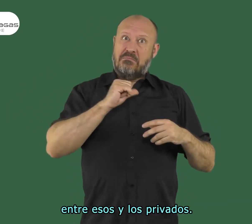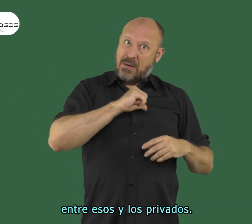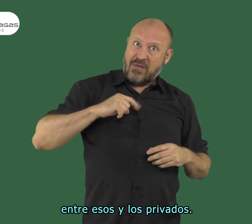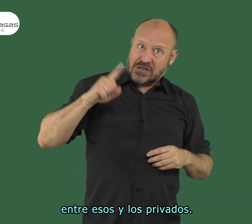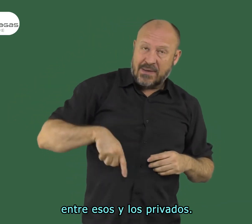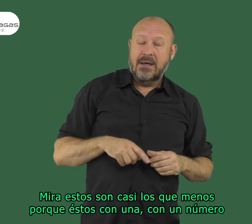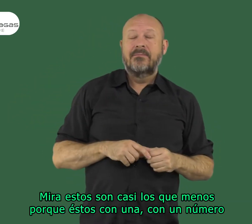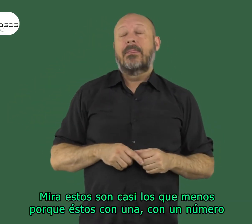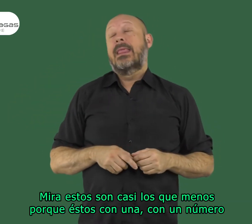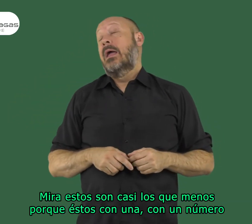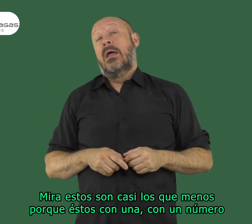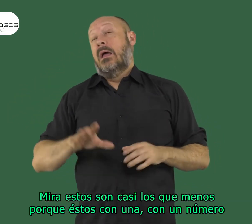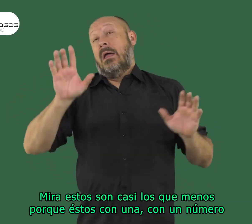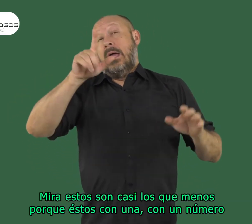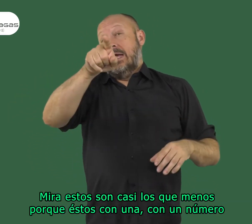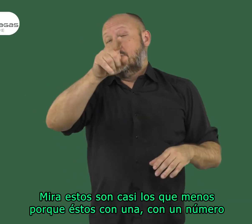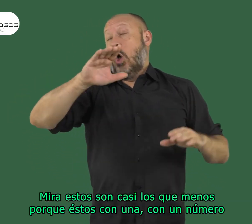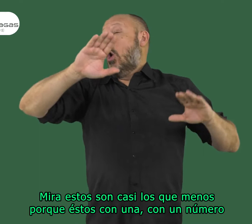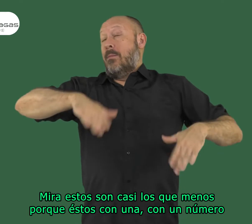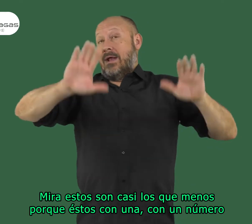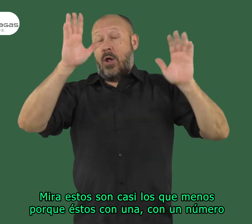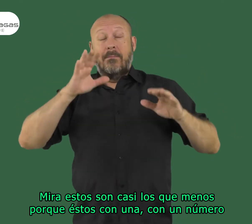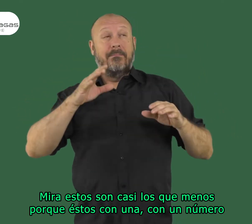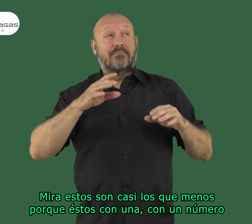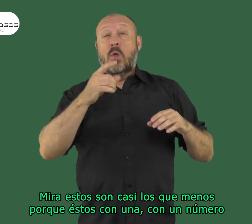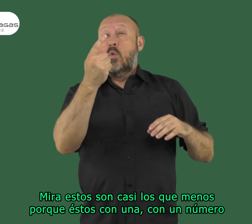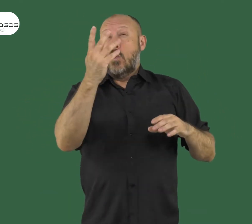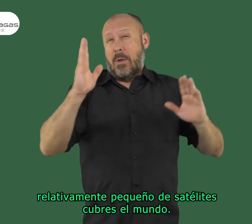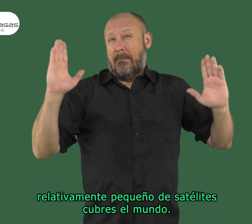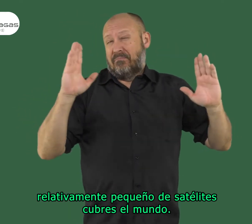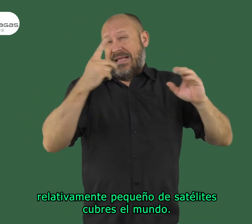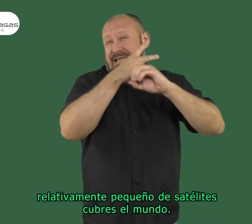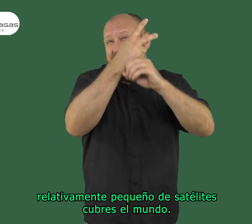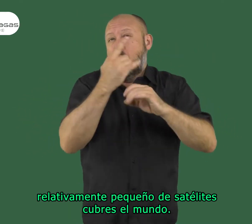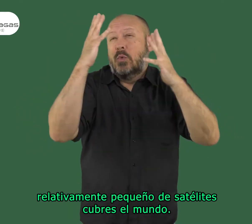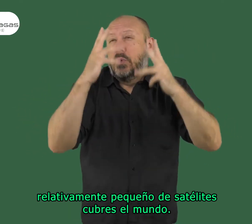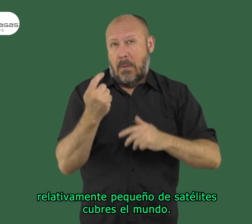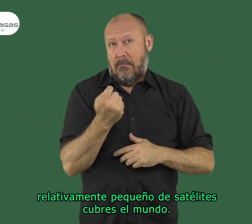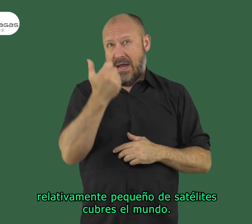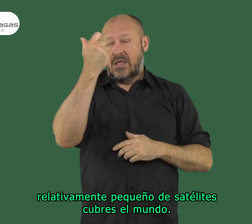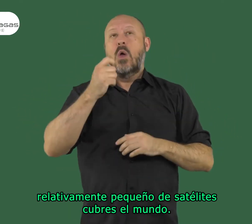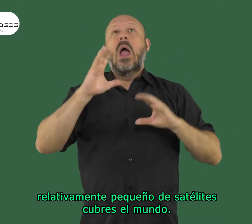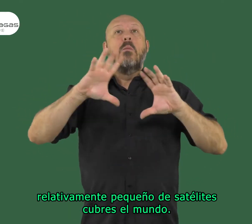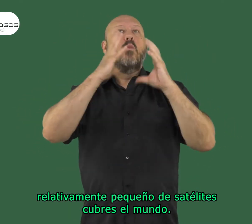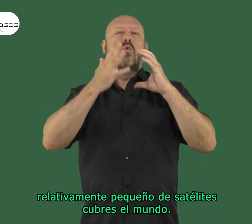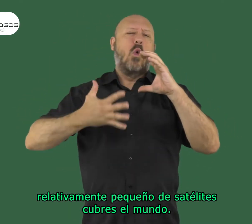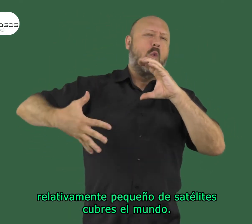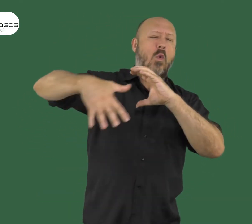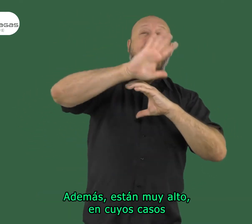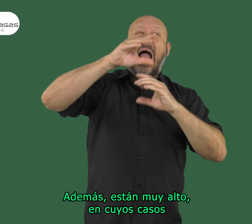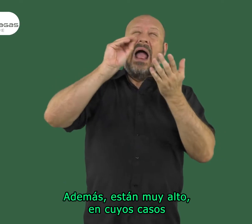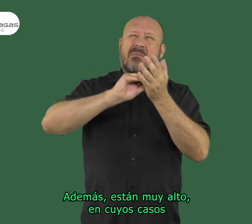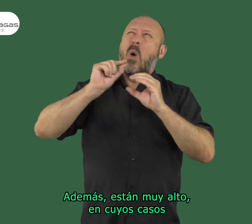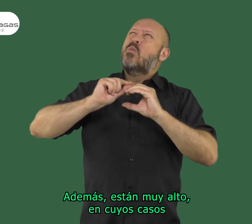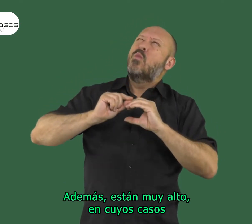y los privados? Mira, estos son casi los que menos, porque estos con un número relativamente pequeño de satélites cubres el mundo y